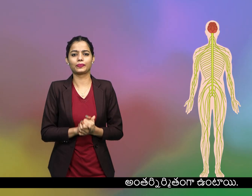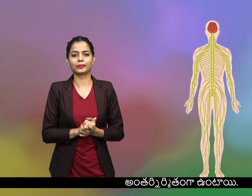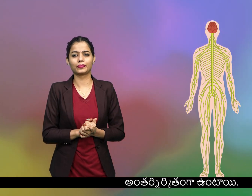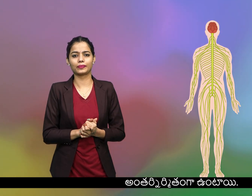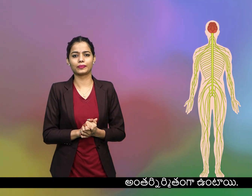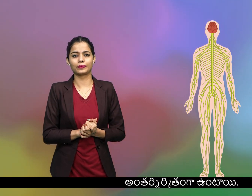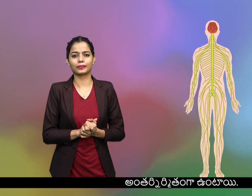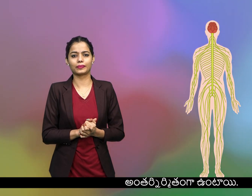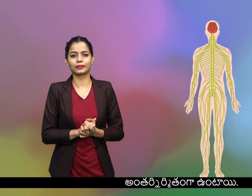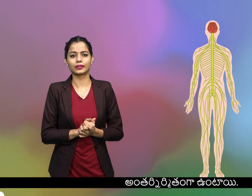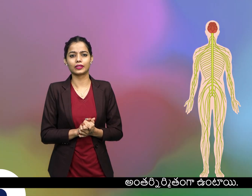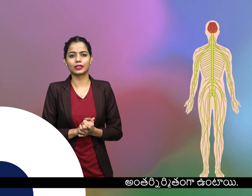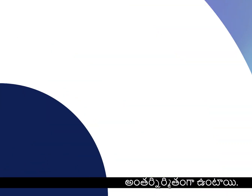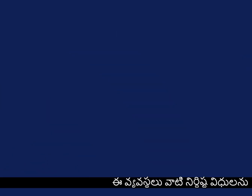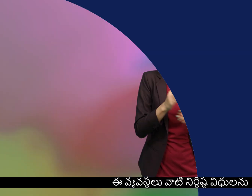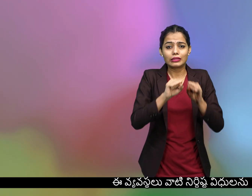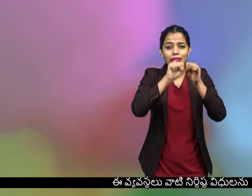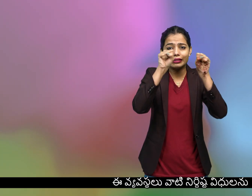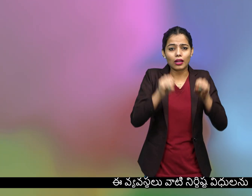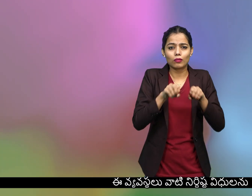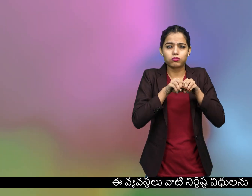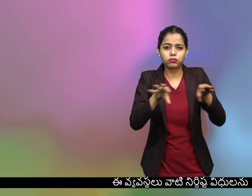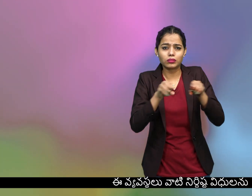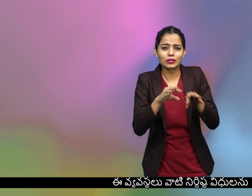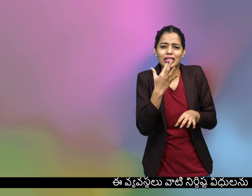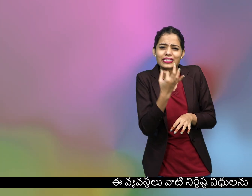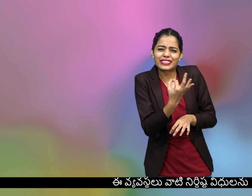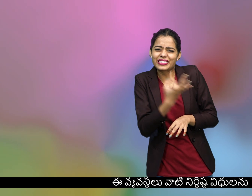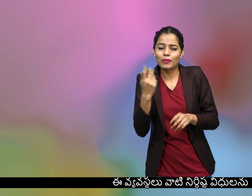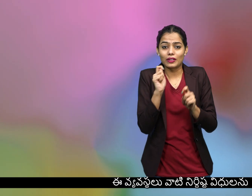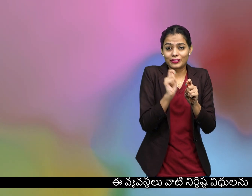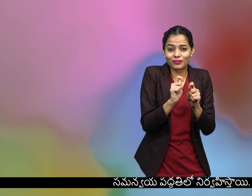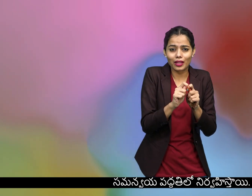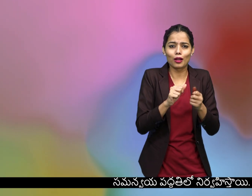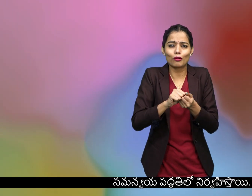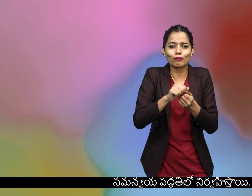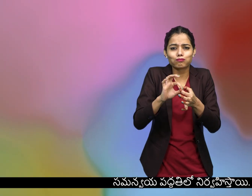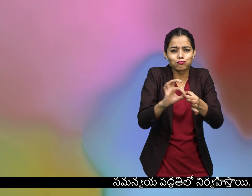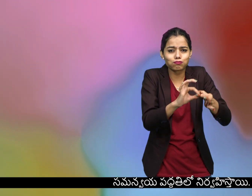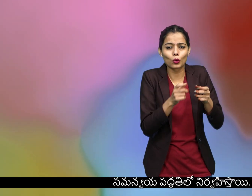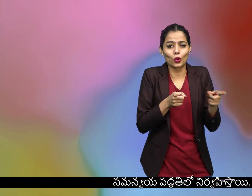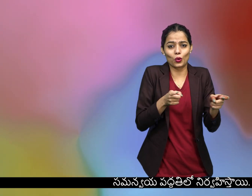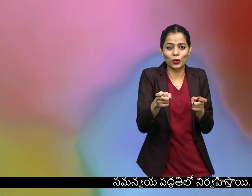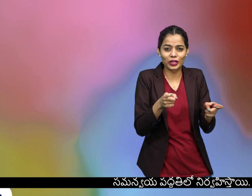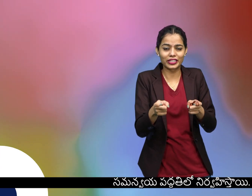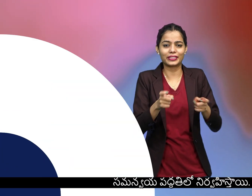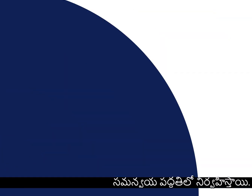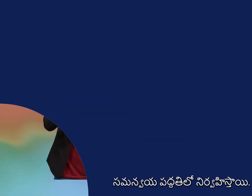అంతర్నిర్మితంగా ఉంటాయి. ఈ వ్యవస్థలు వాటి నిర్దిష్ట విధులను సమన్వయ పద్ధతిలో